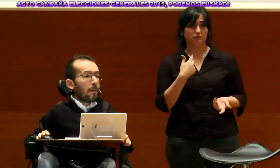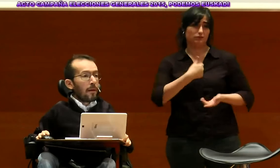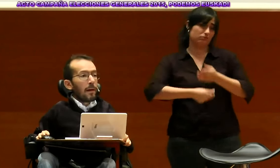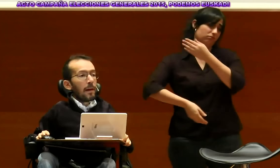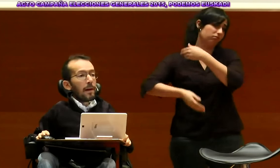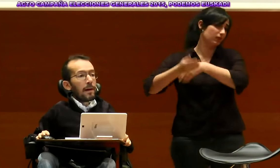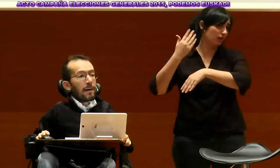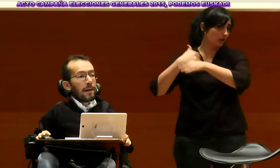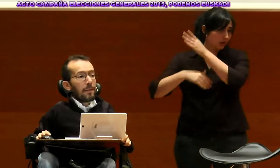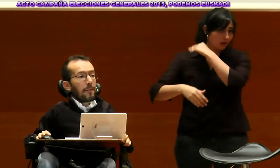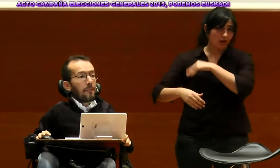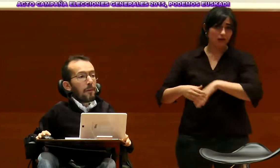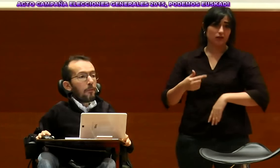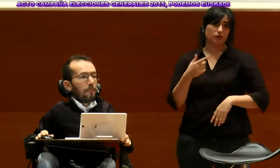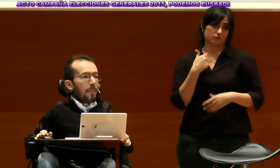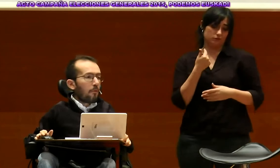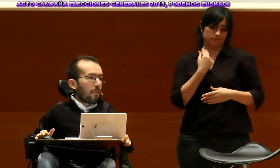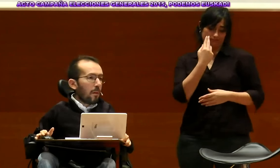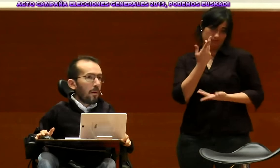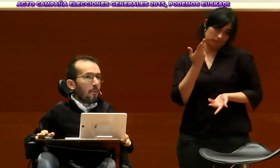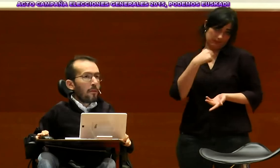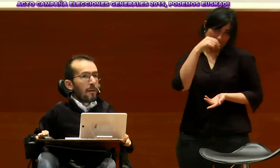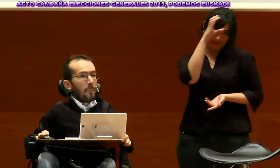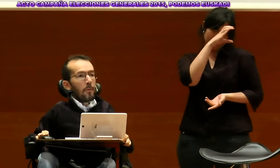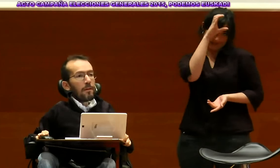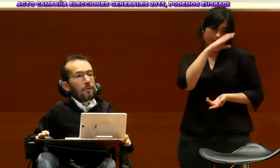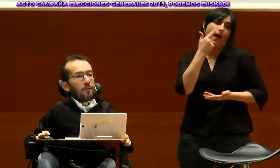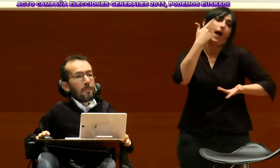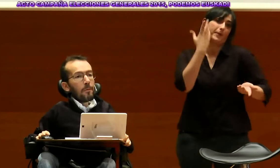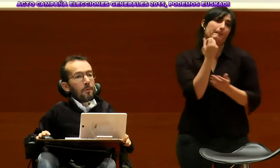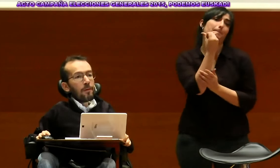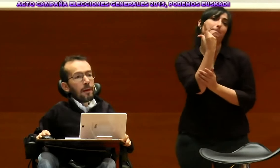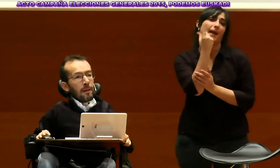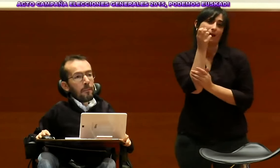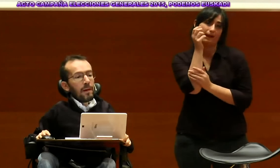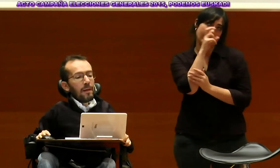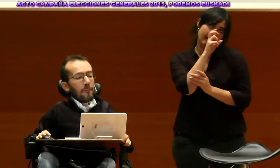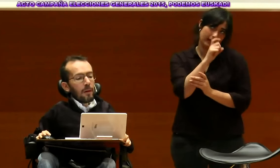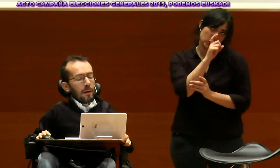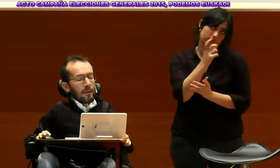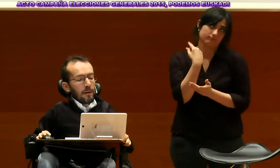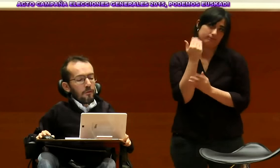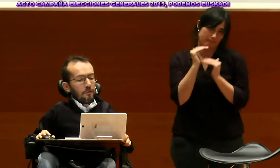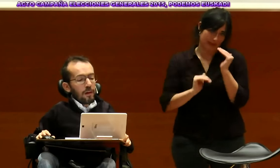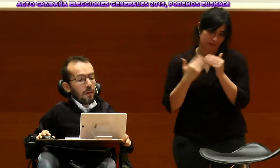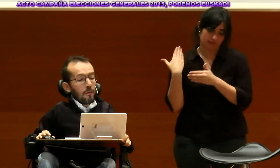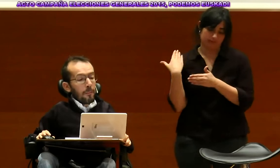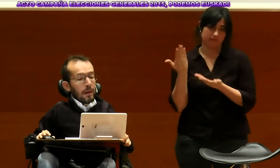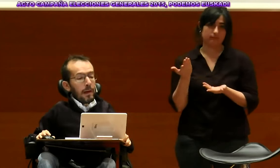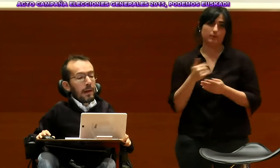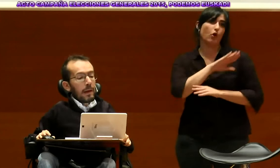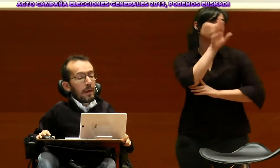1000 años era científico, menos de 1000, pero en estos tiempos parece que fue en otro